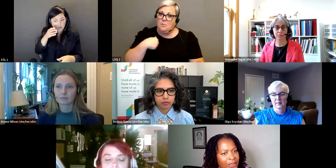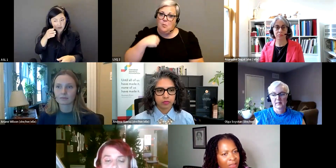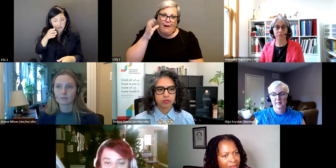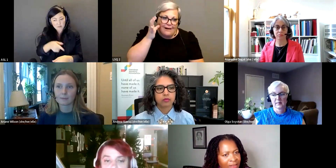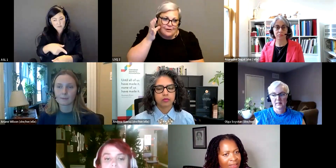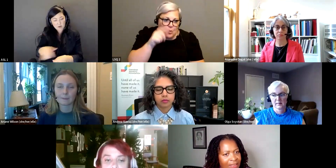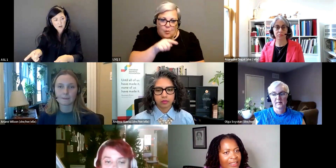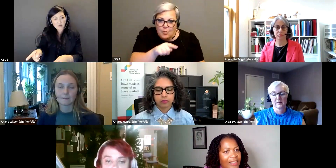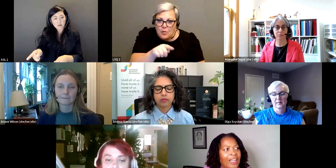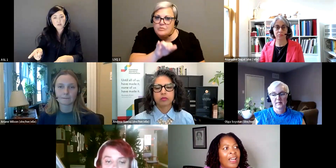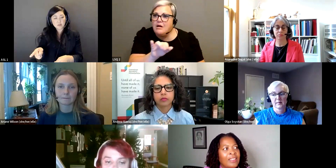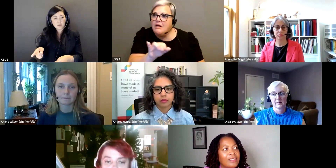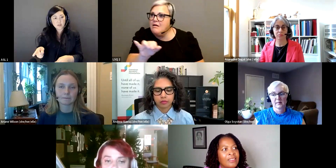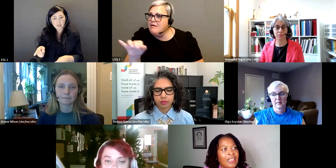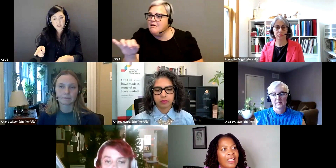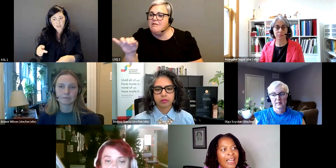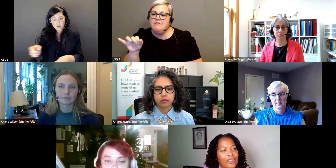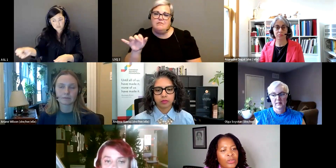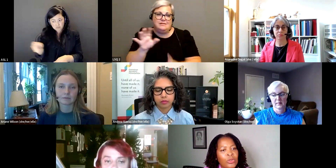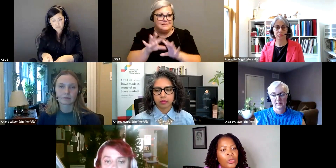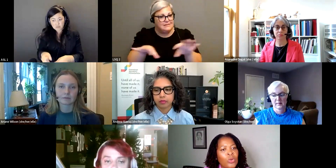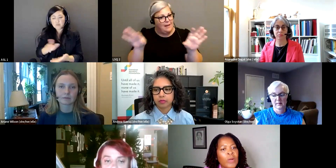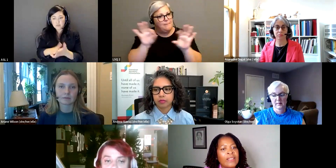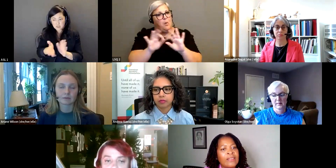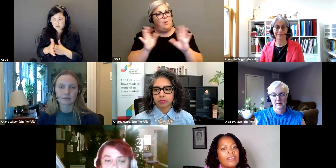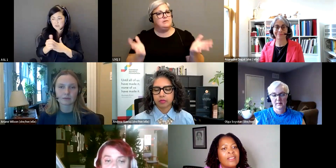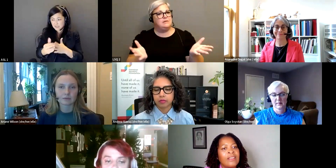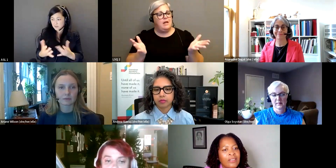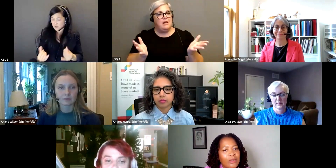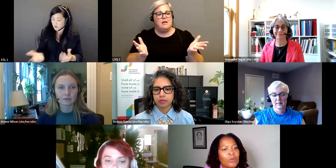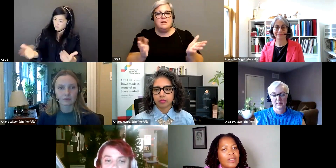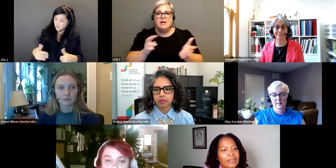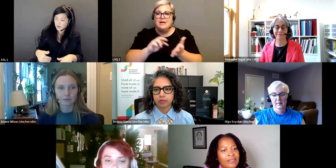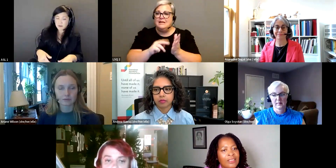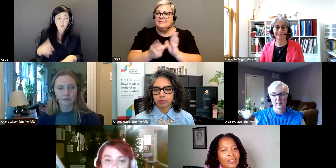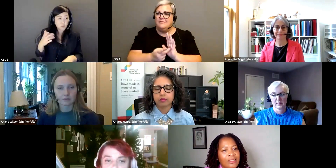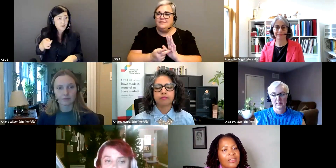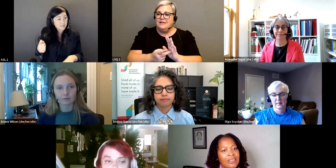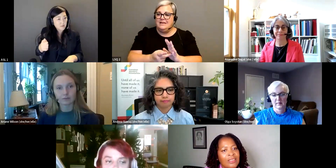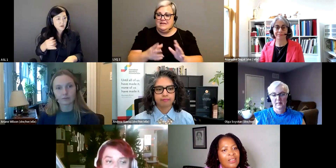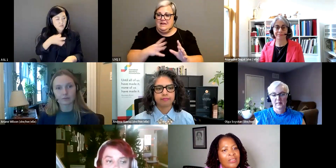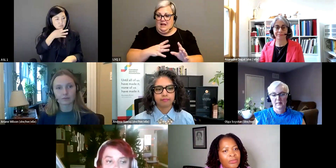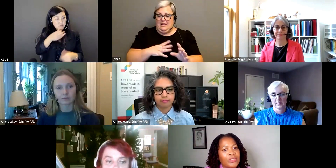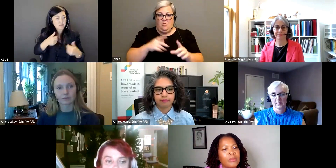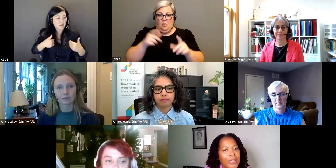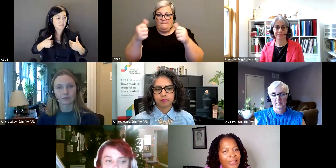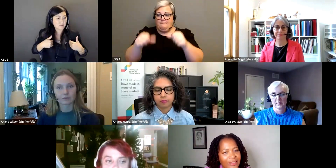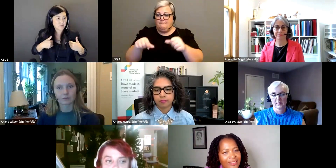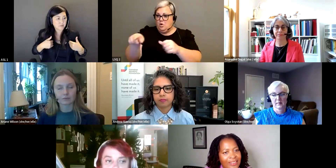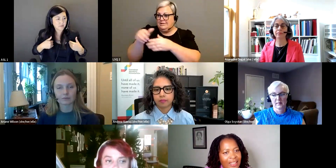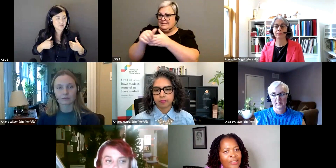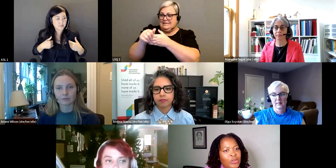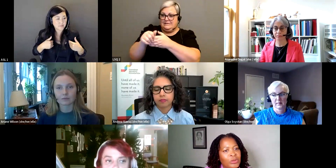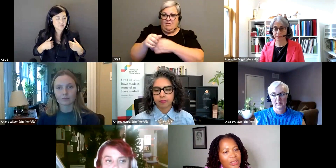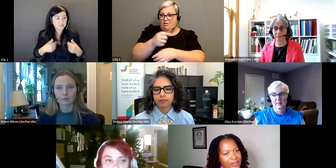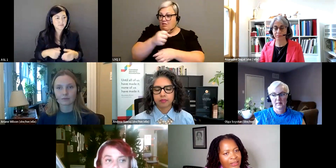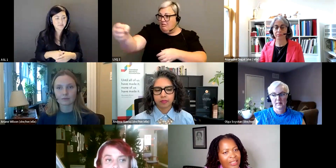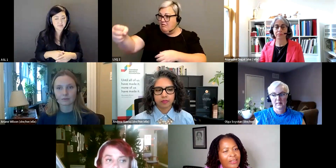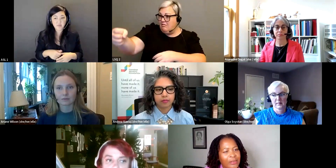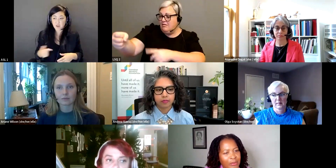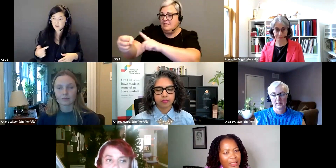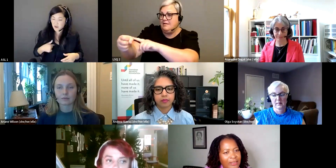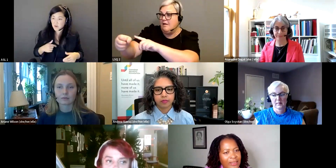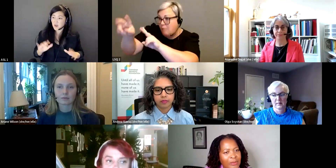C'est important d'écouter attentivement les personnes que l'on place à des postes de leader et de comprendre que ce sont